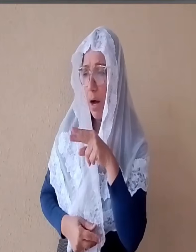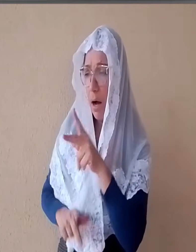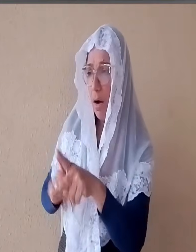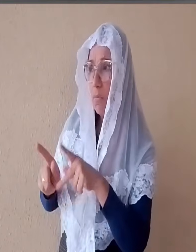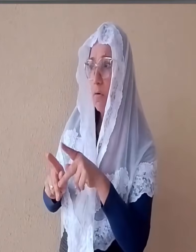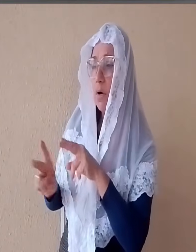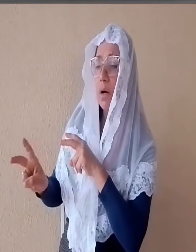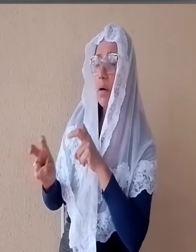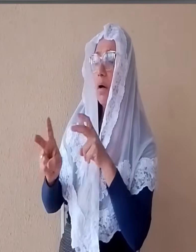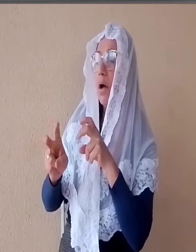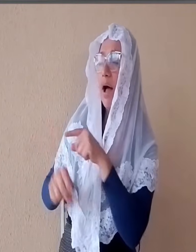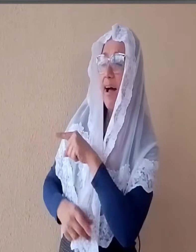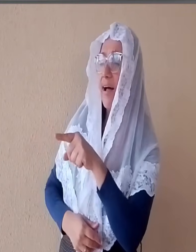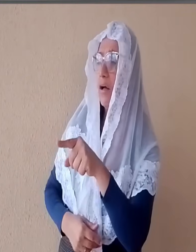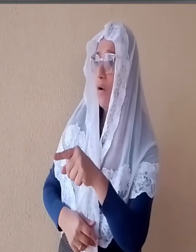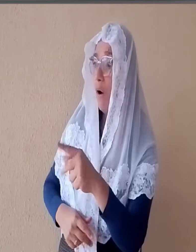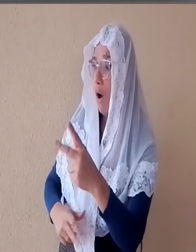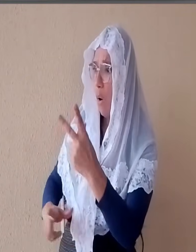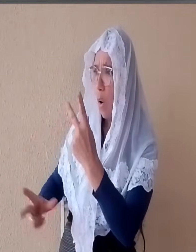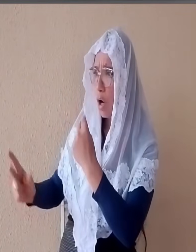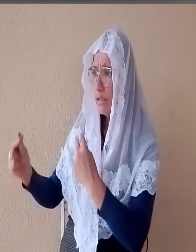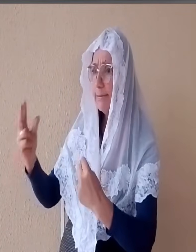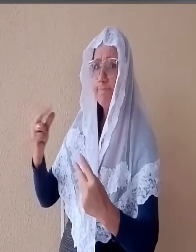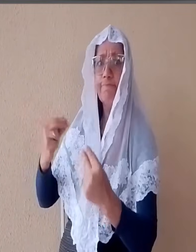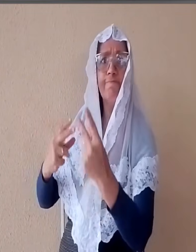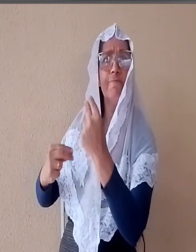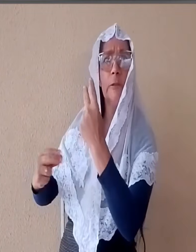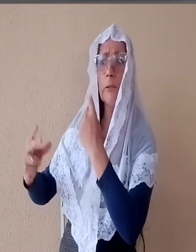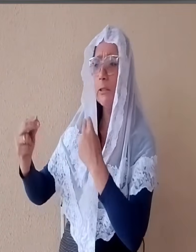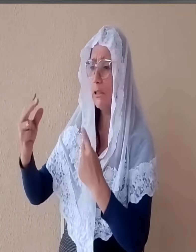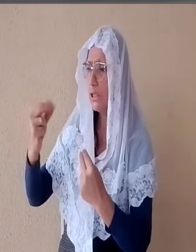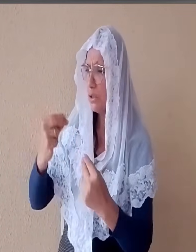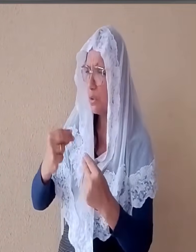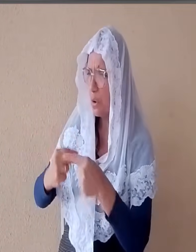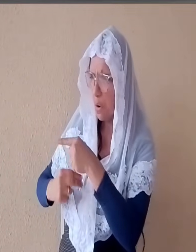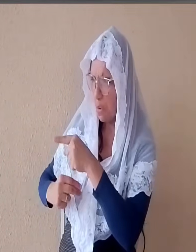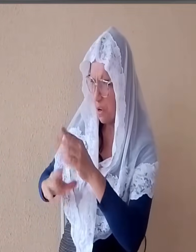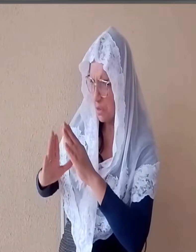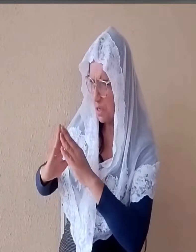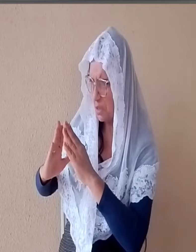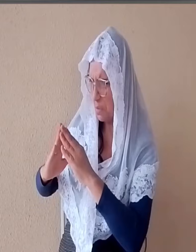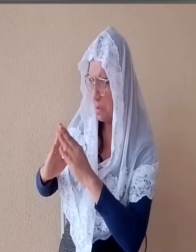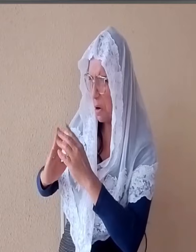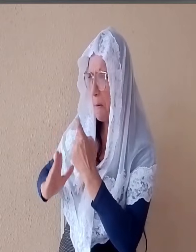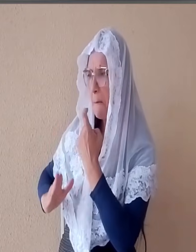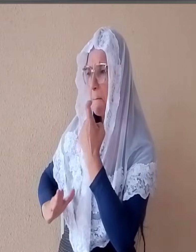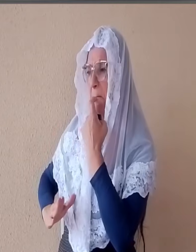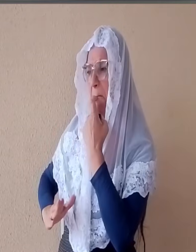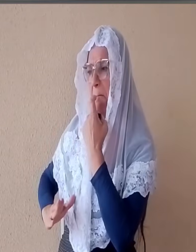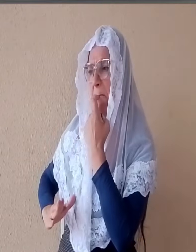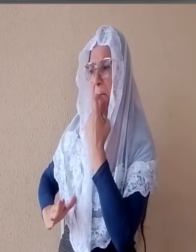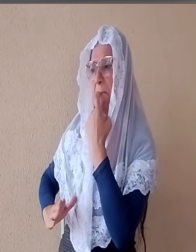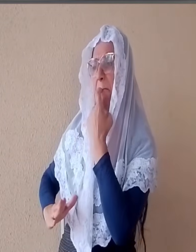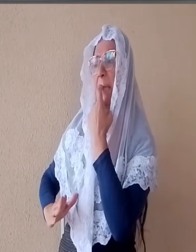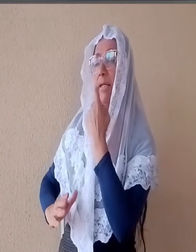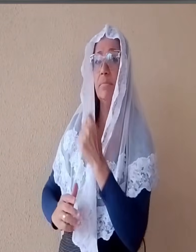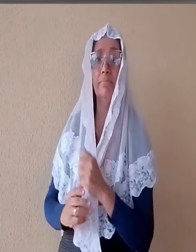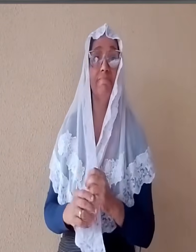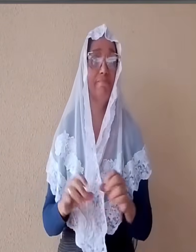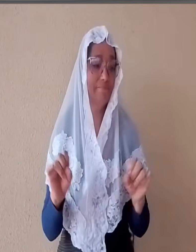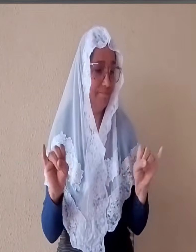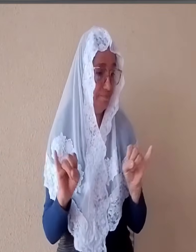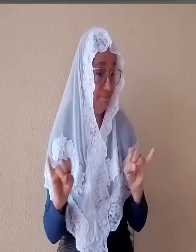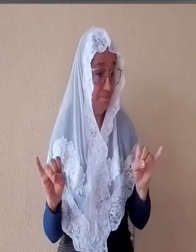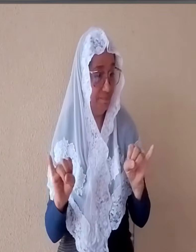é o nome do... Você acredita, irmãos? Bendito é o nome do Senhor. Que muita gente do ministério engana o outro. Bendito é o nome